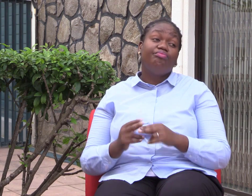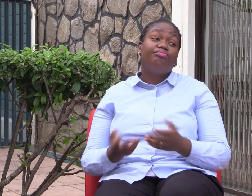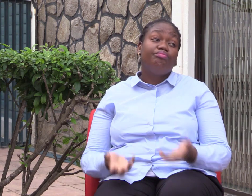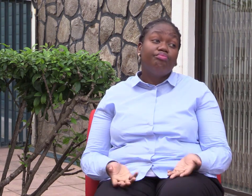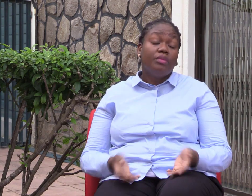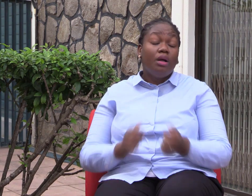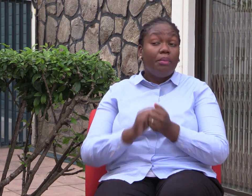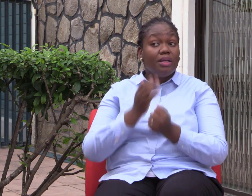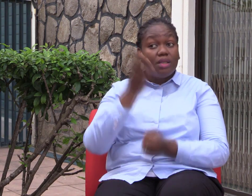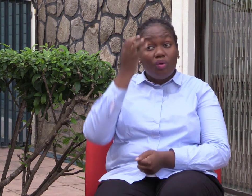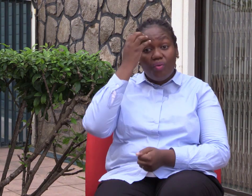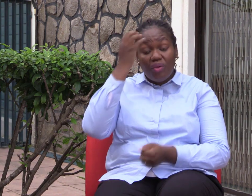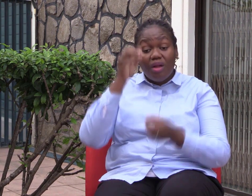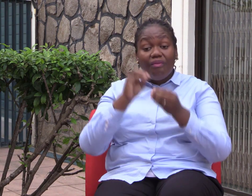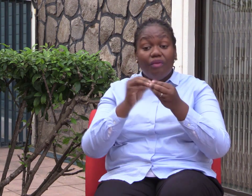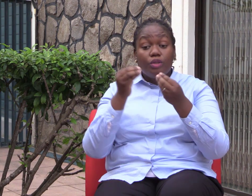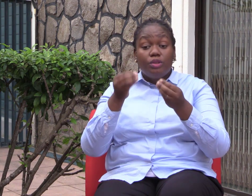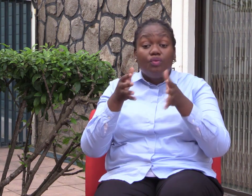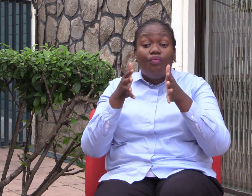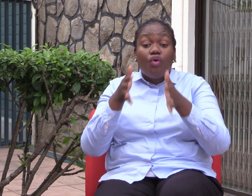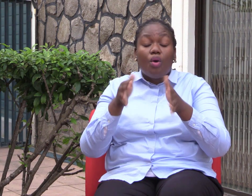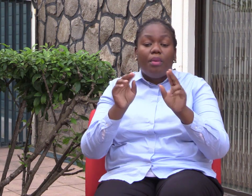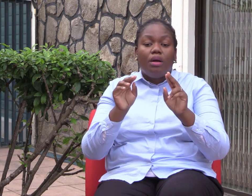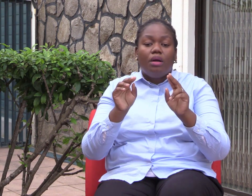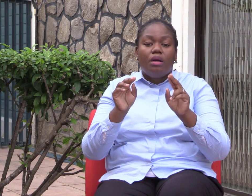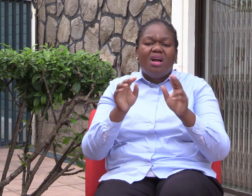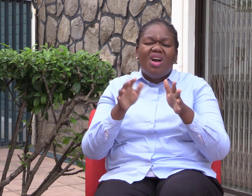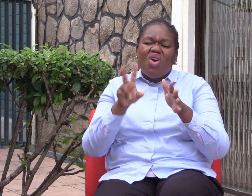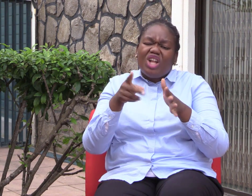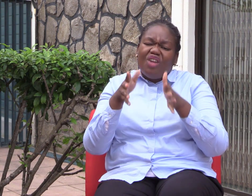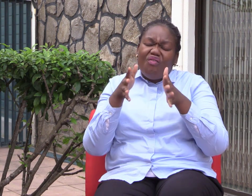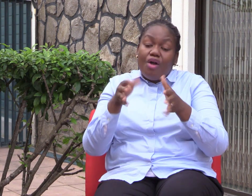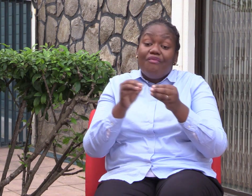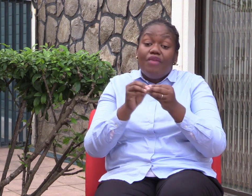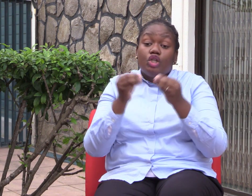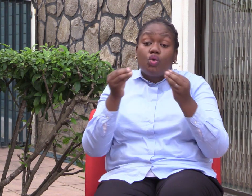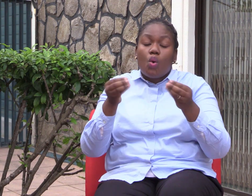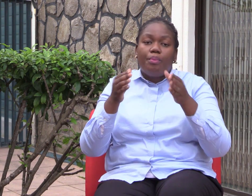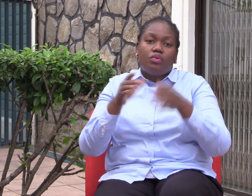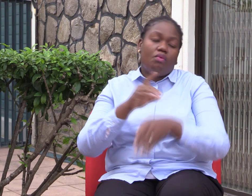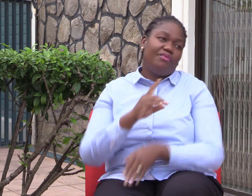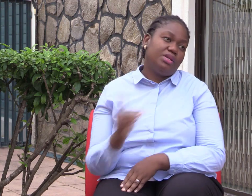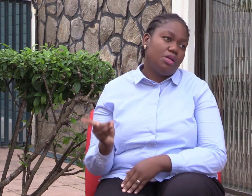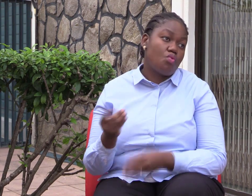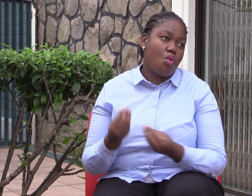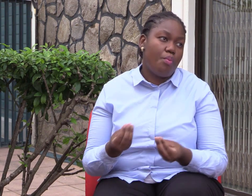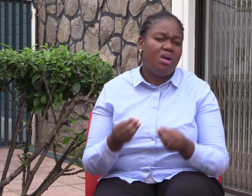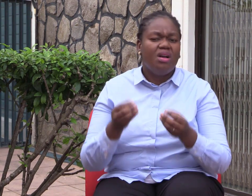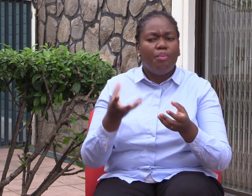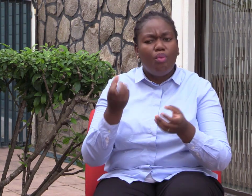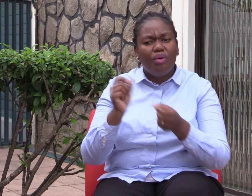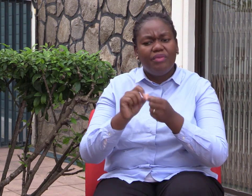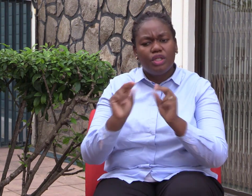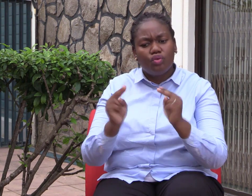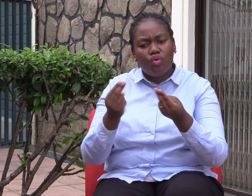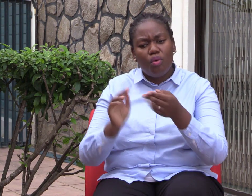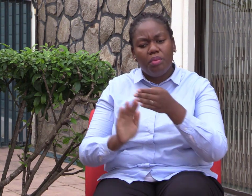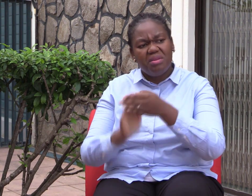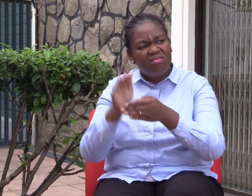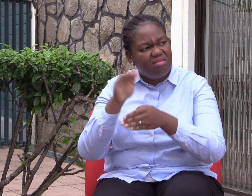fazermos ao local esperado. Então, esse é um grande desafio. E é um grande